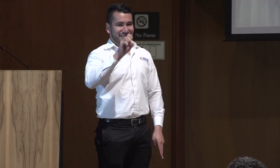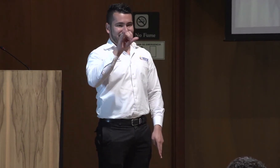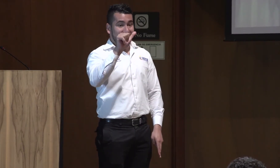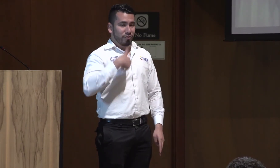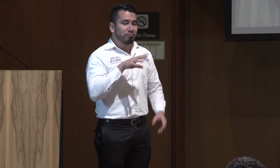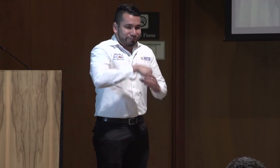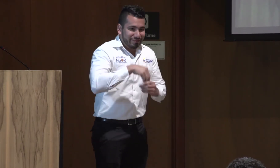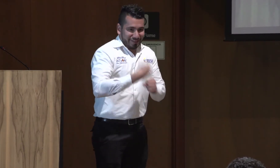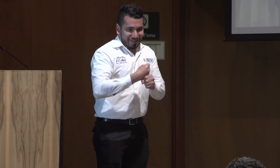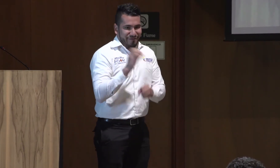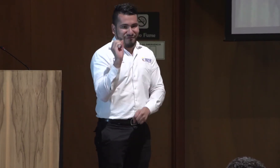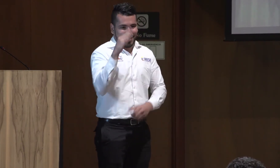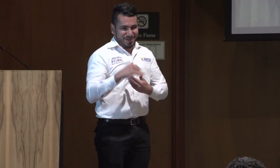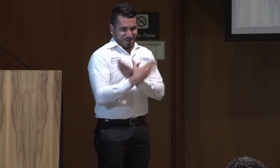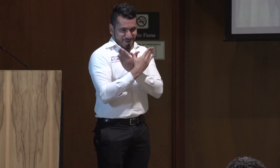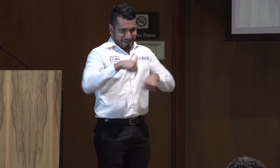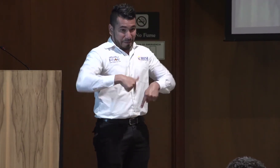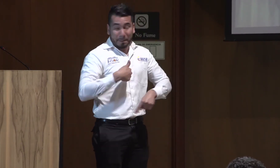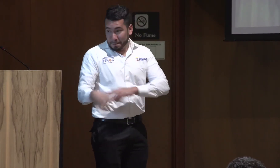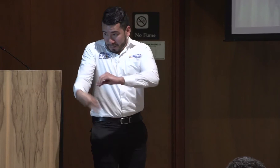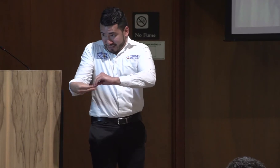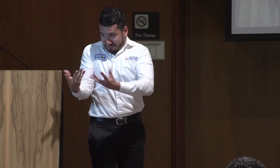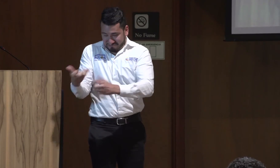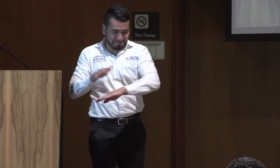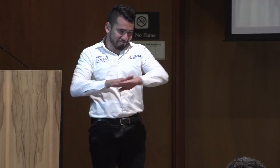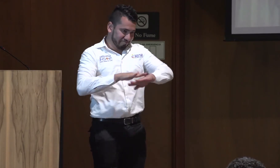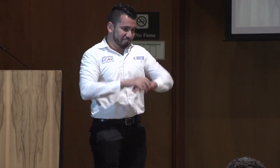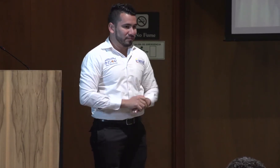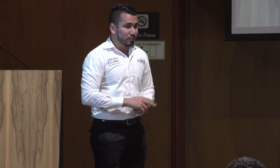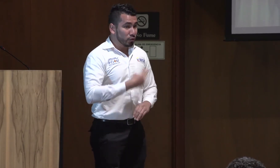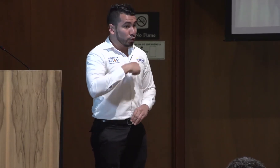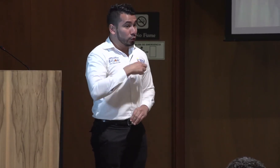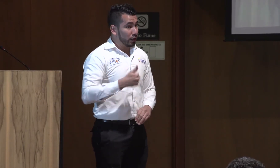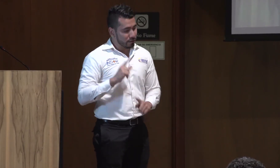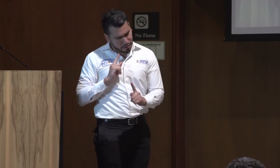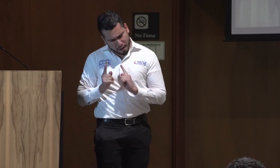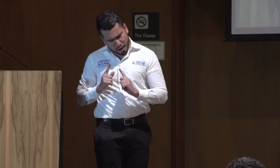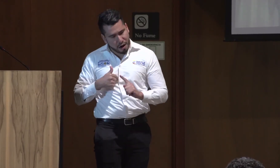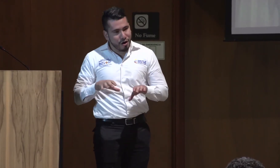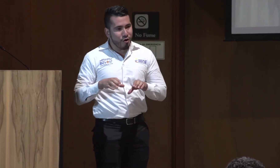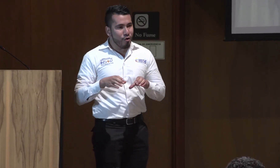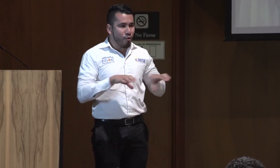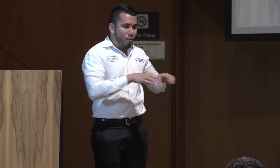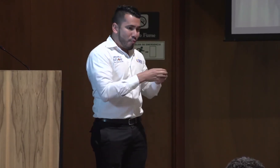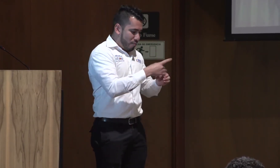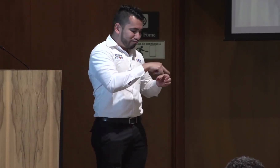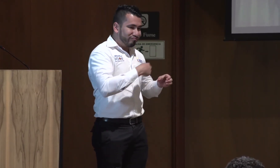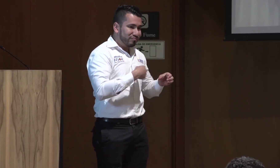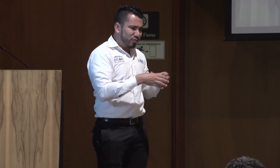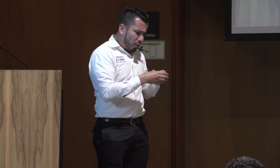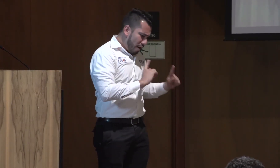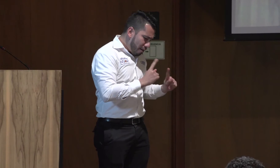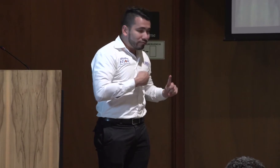complementar lo que estaba diciendo Marisabel. Hemos estado también conversando con el equipo del Centro Nacional de